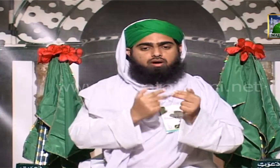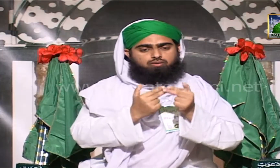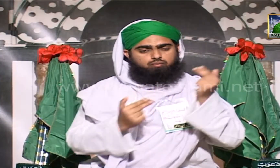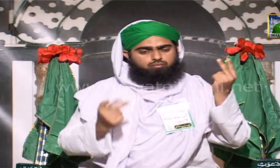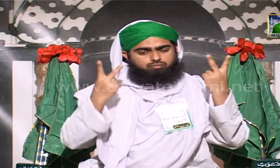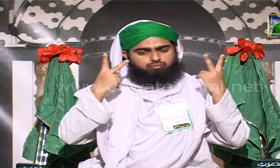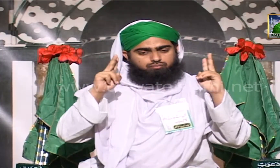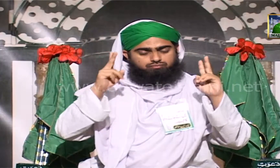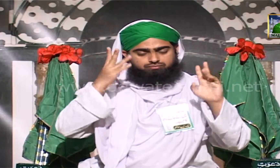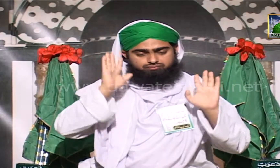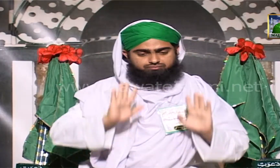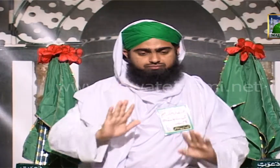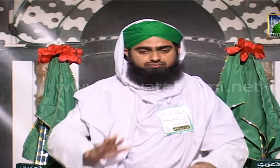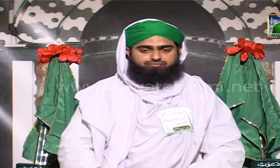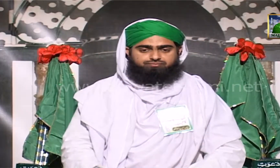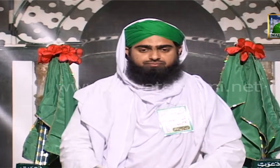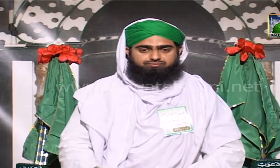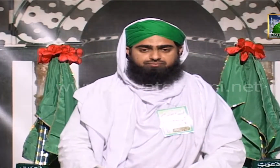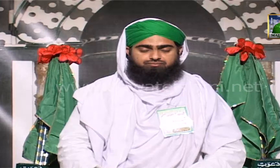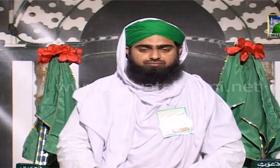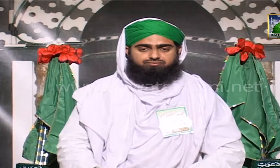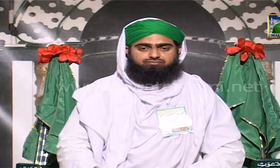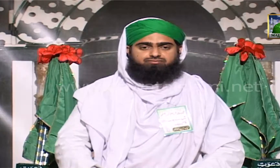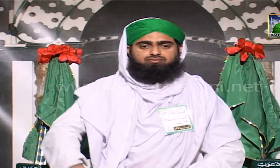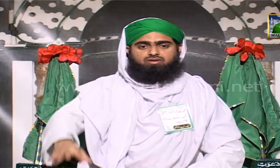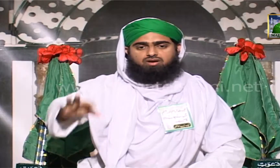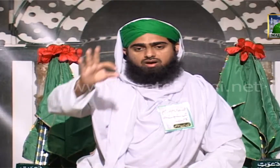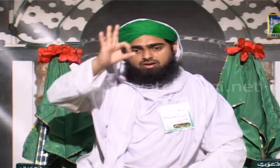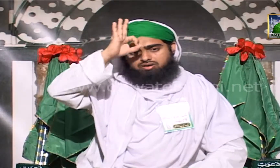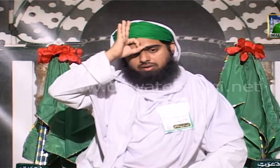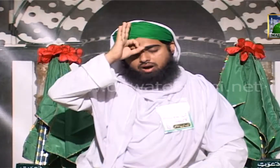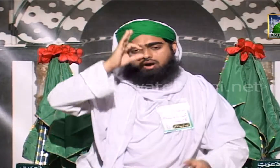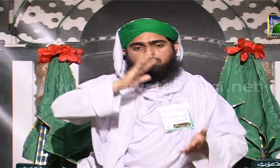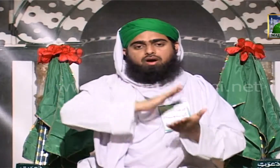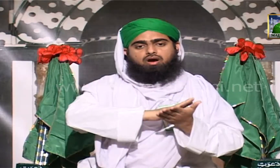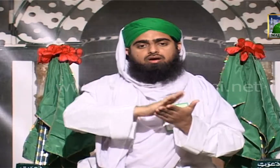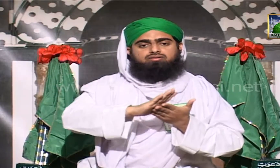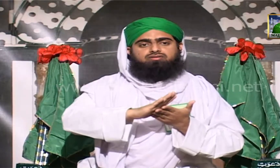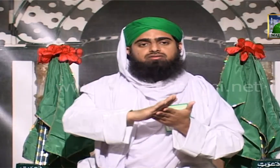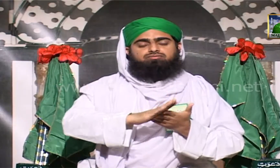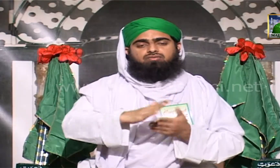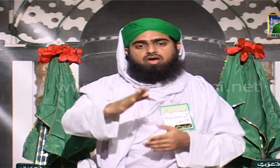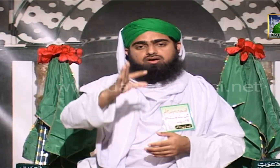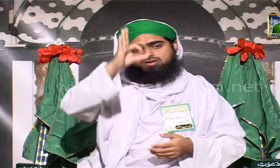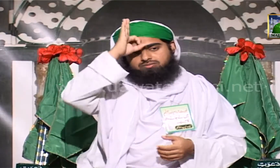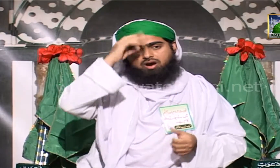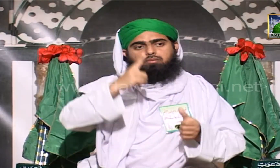ہے۔ حضرت سیدنا حسن رضا خان علیہ رحمت الرحمان برادر اعلی